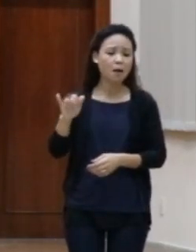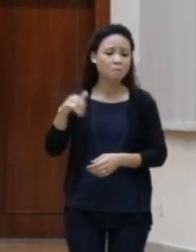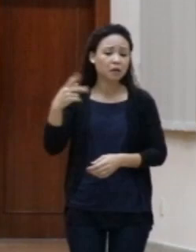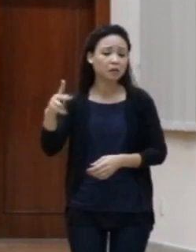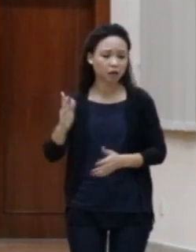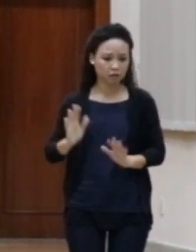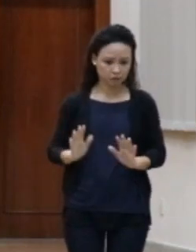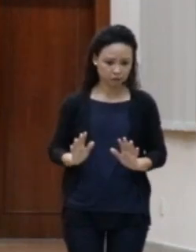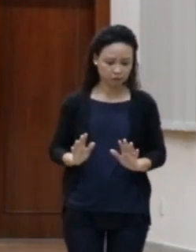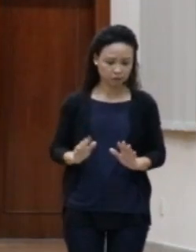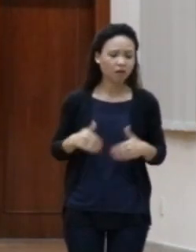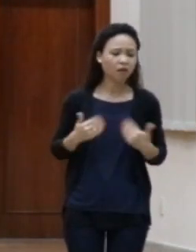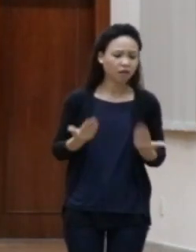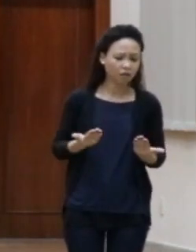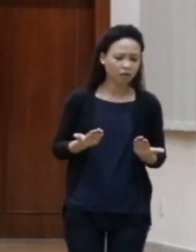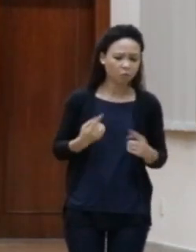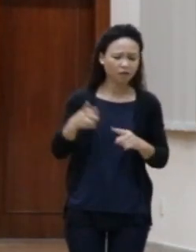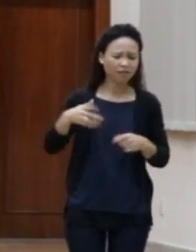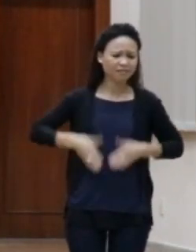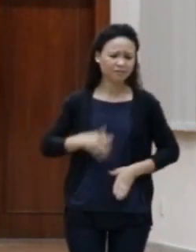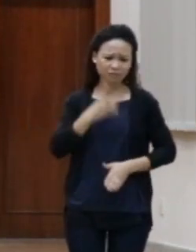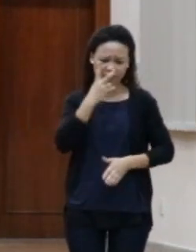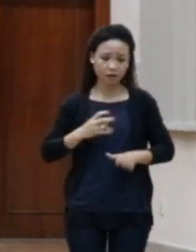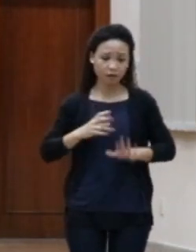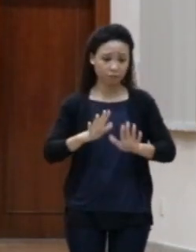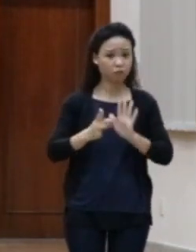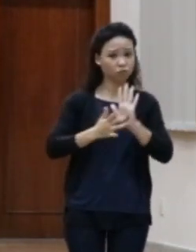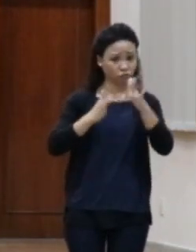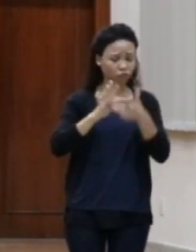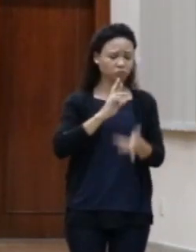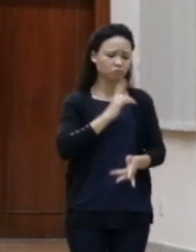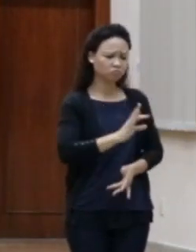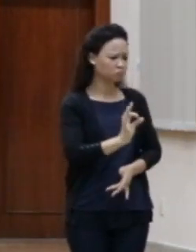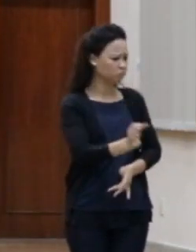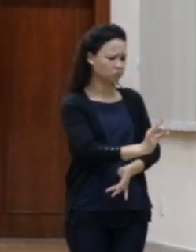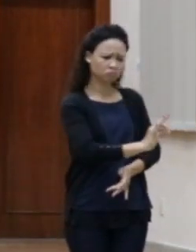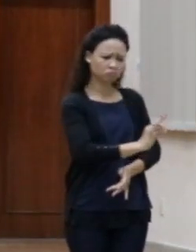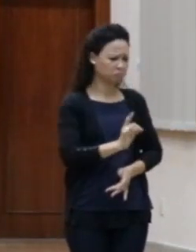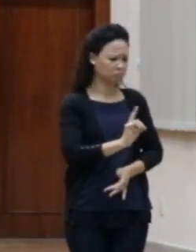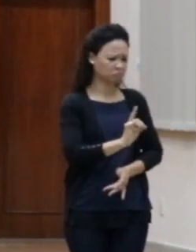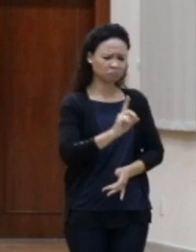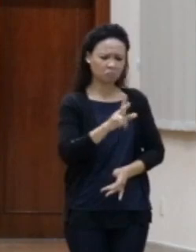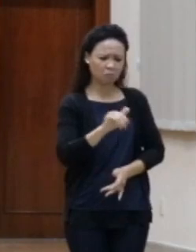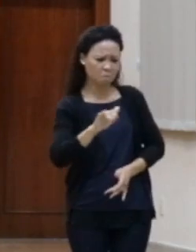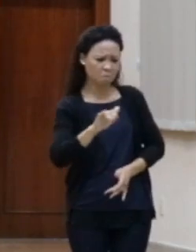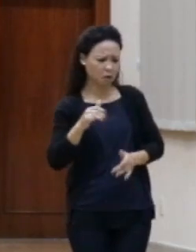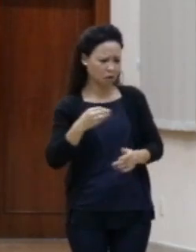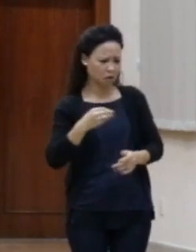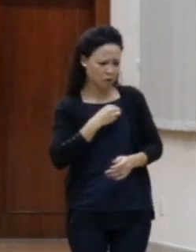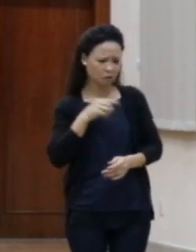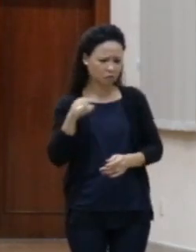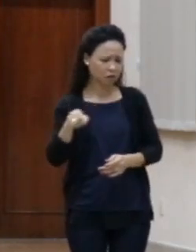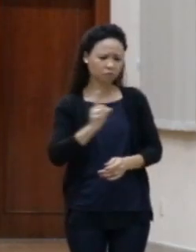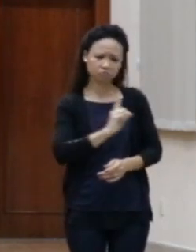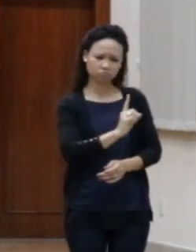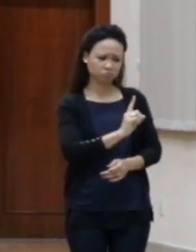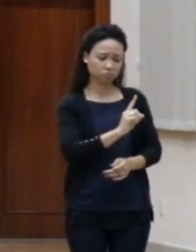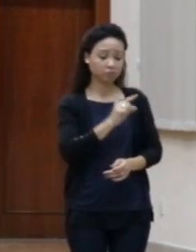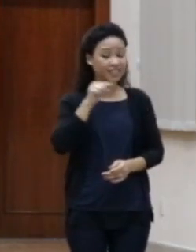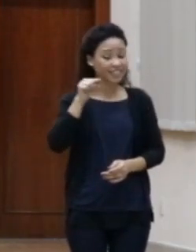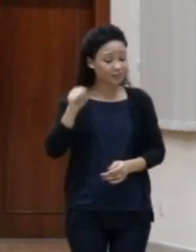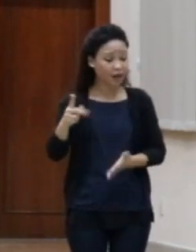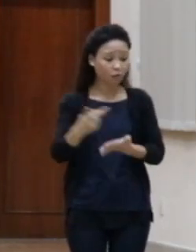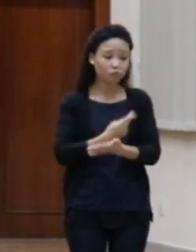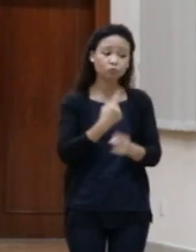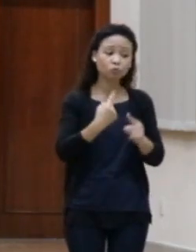nem ele nem seus pais pecaram, mas isto aconteceu para que a obra de